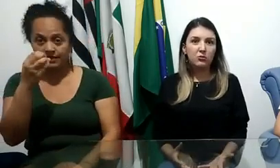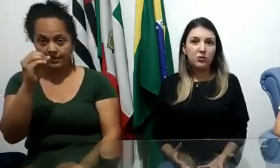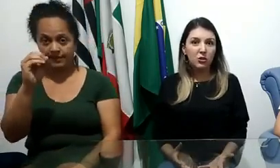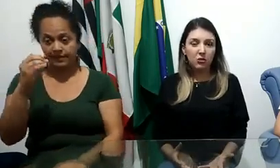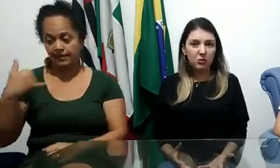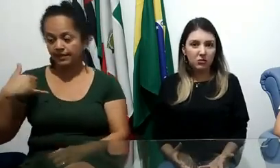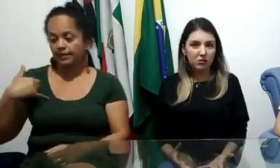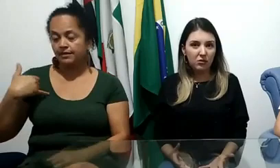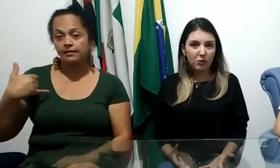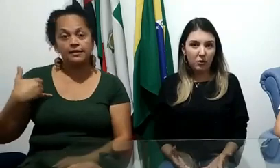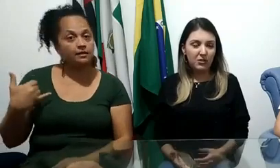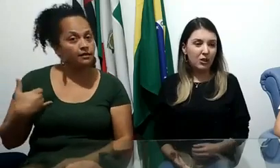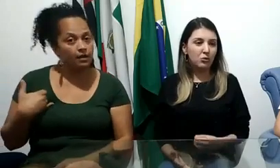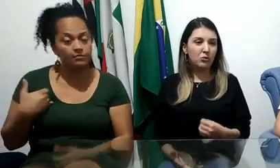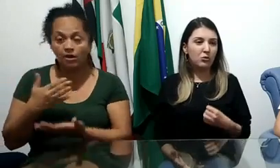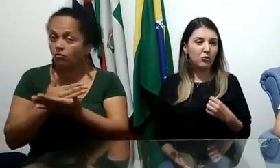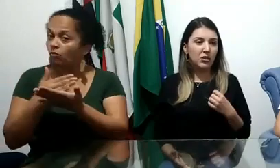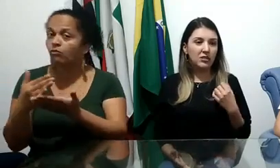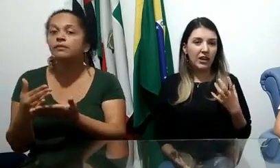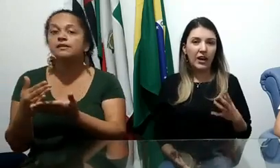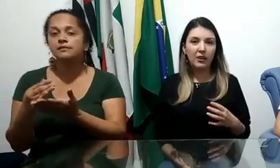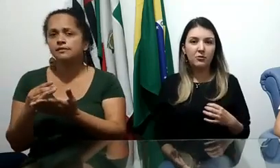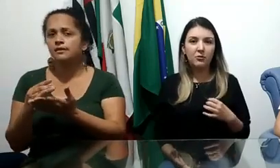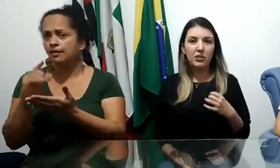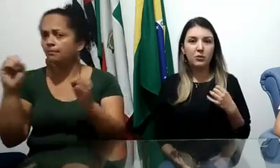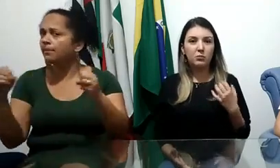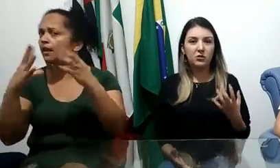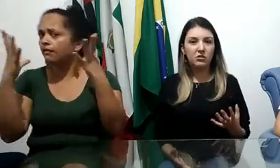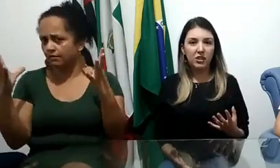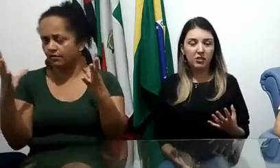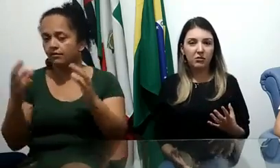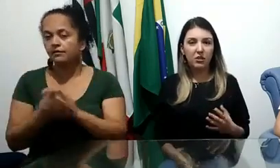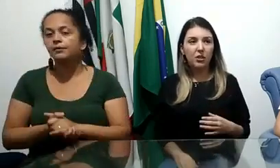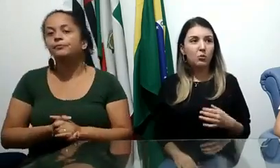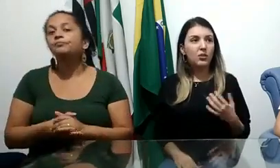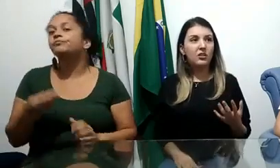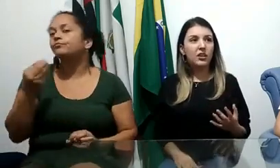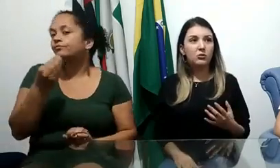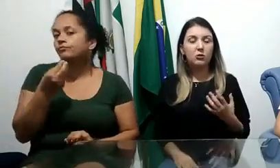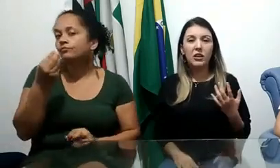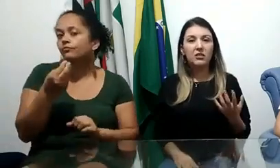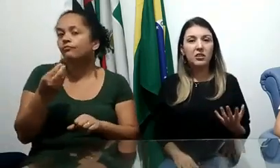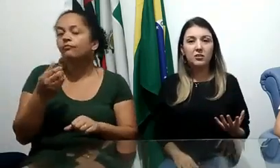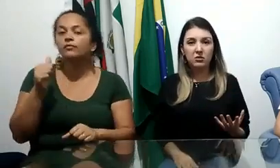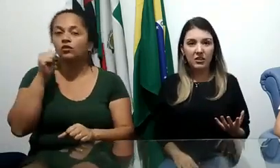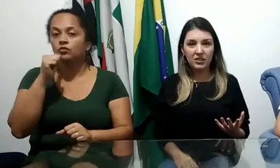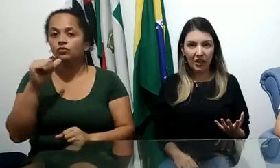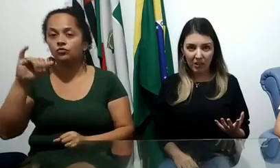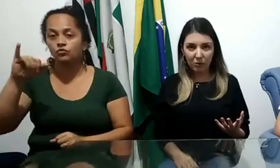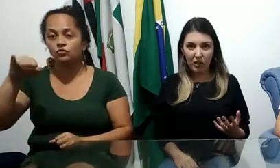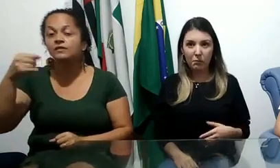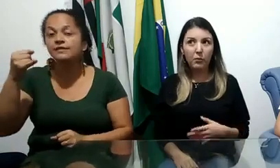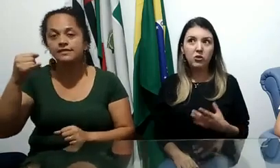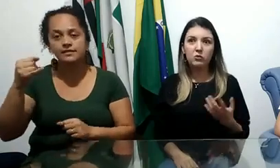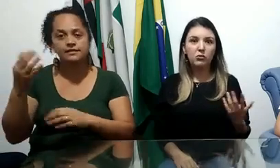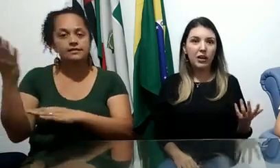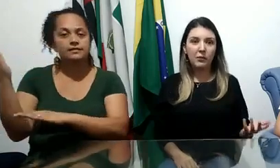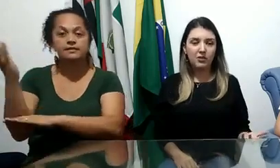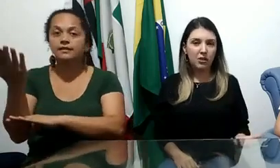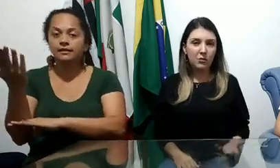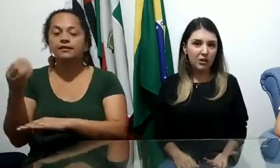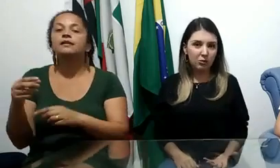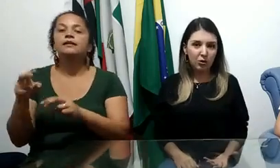Egito não ficou sendo escravo e depois prisioneiro? Moisés ficou 40 anos no deserto para depois